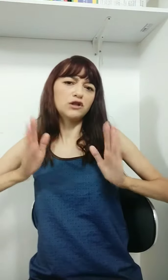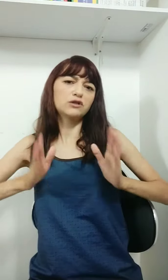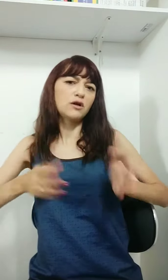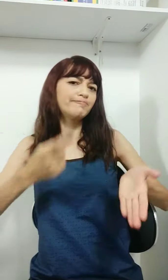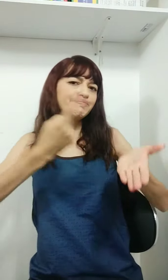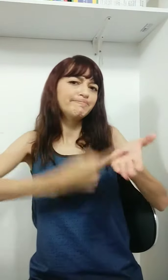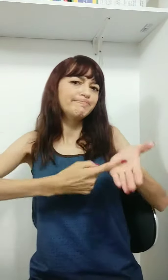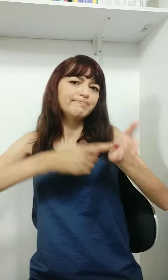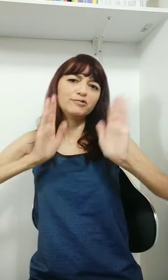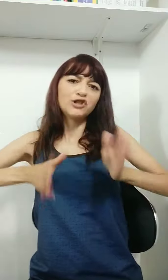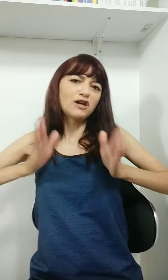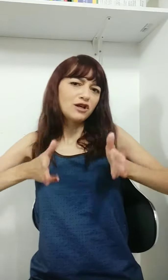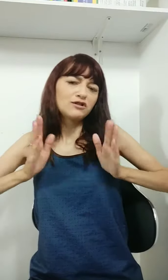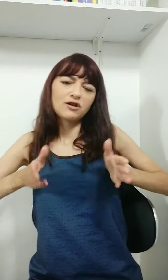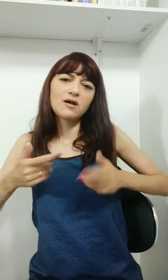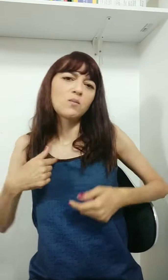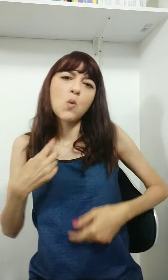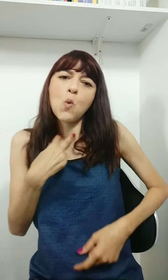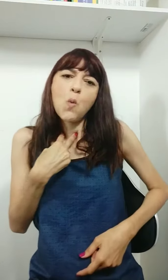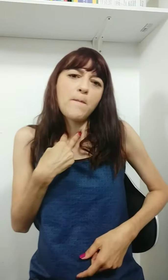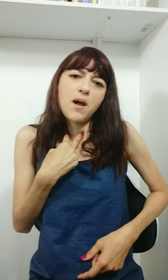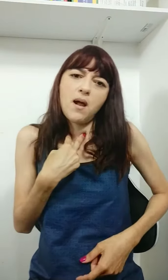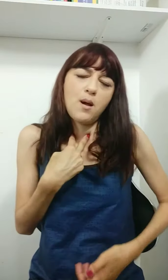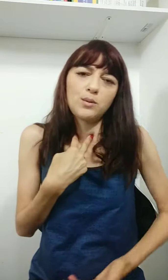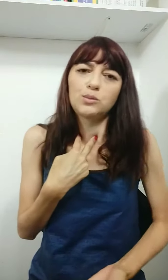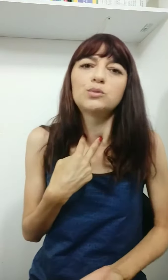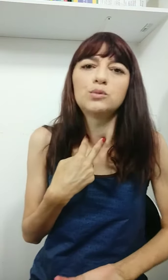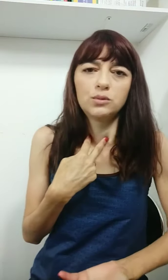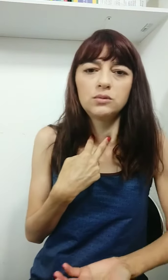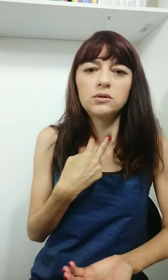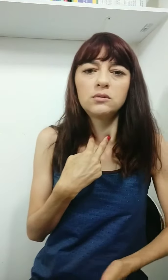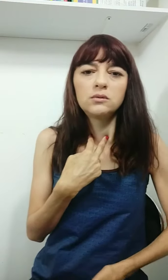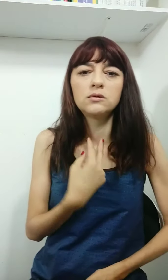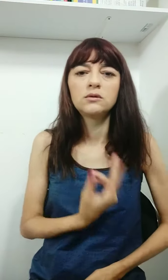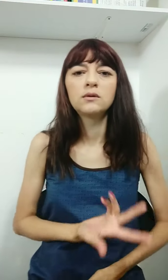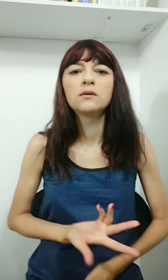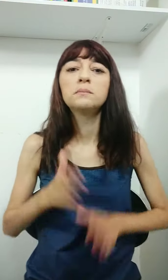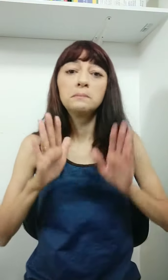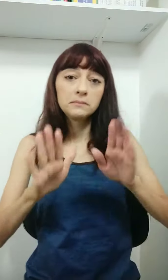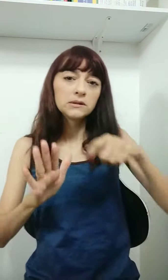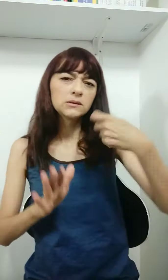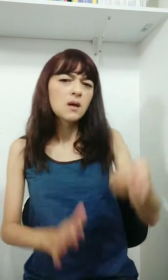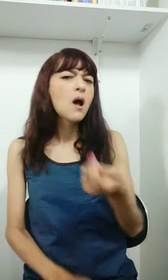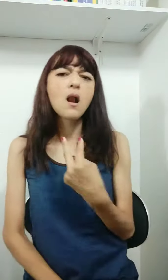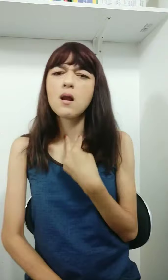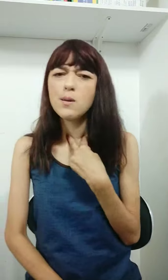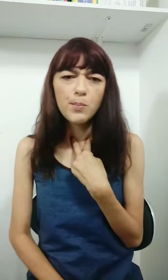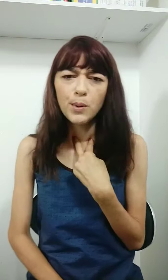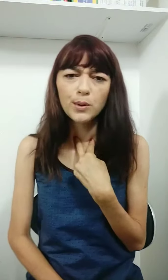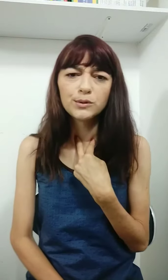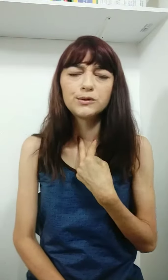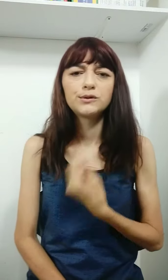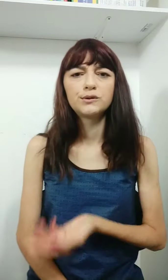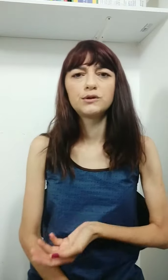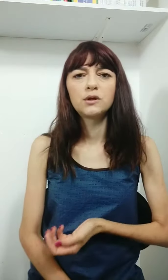assim, vai mudar muito dependendo desse contexto. Não, já tenho outro compromisso, né? Hoje eu estou ocupada. Então, esse sinal